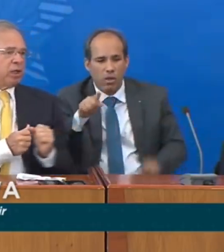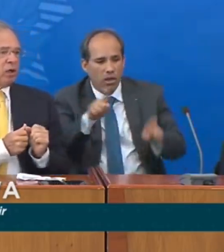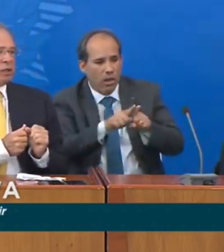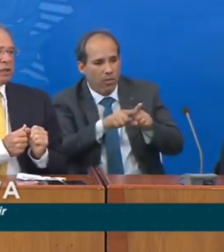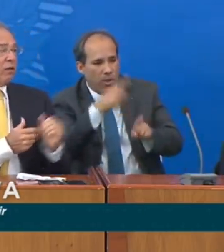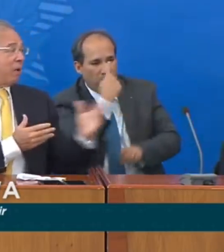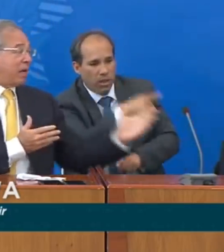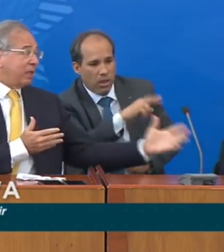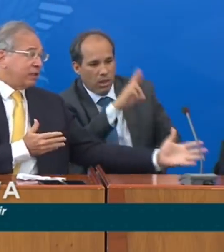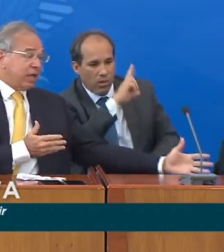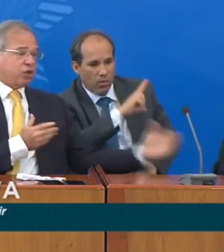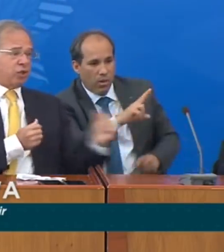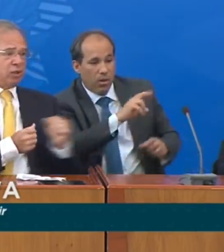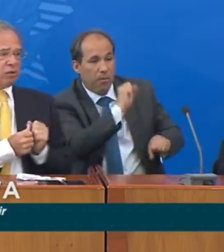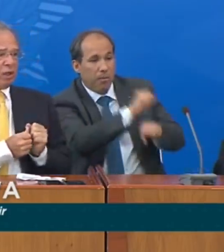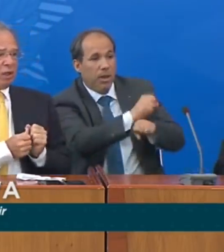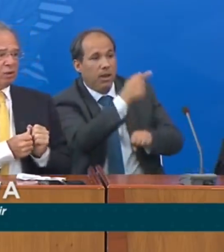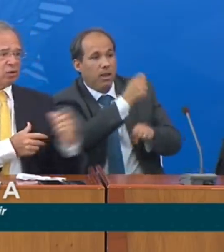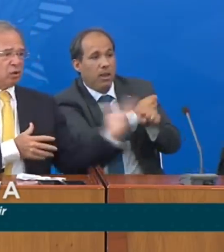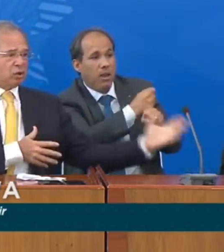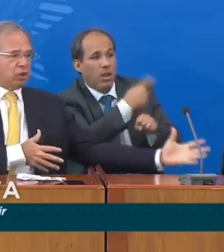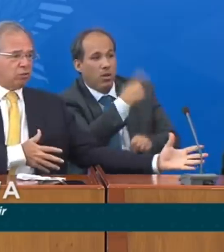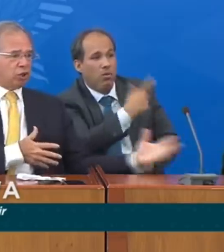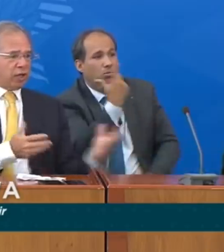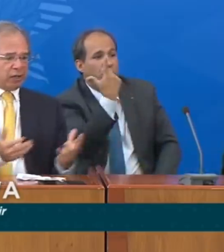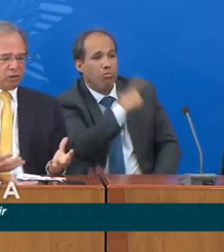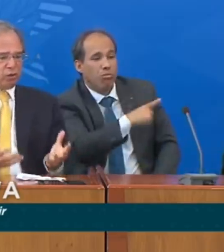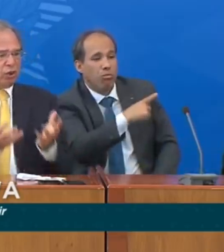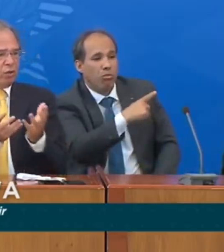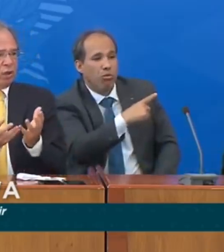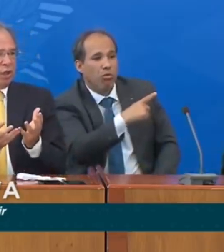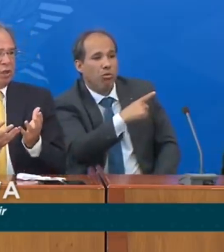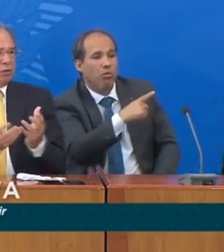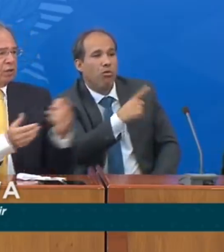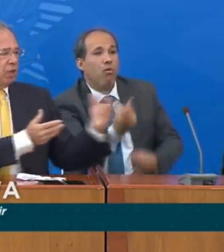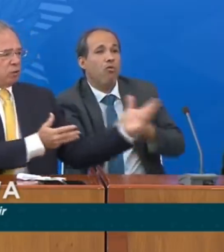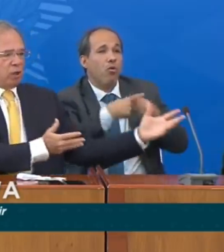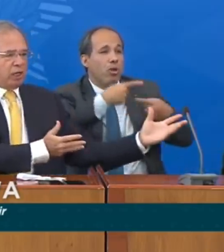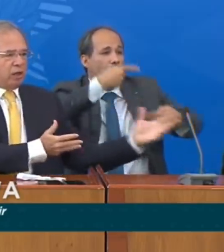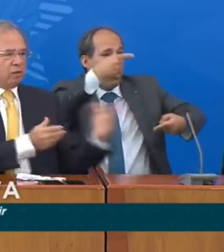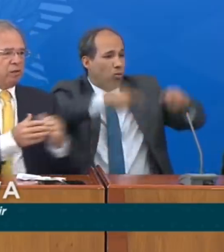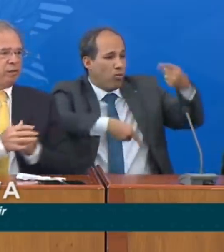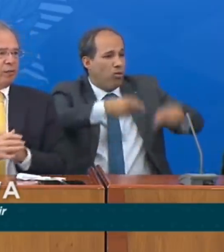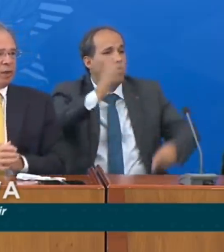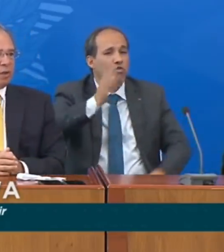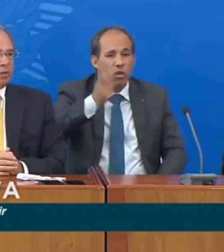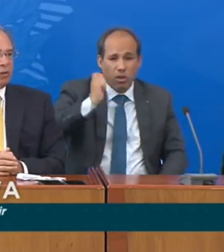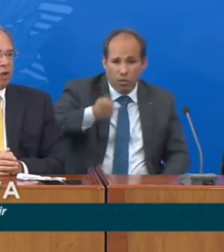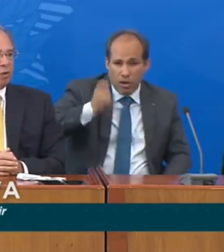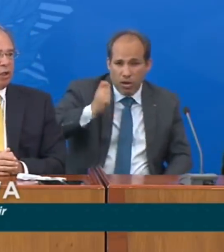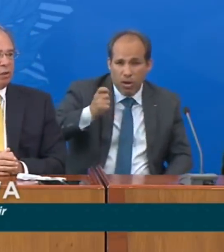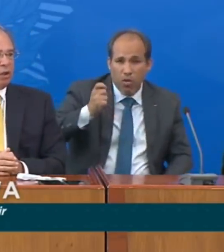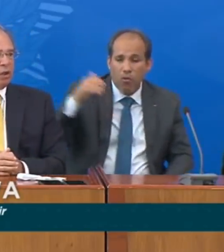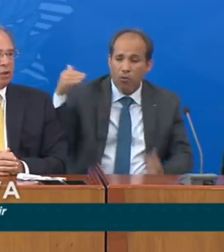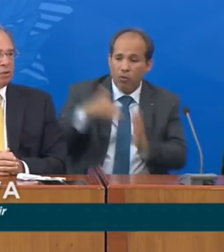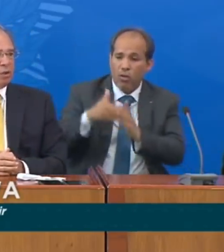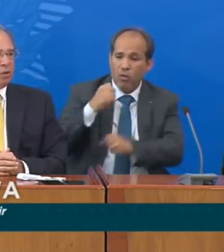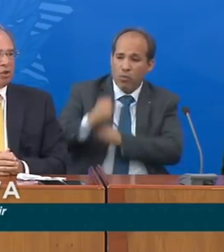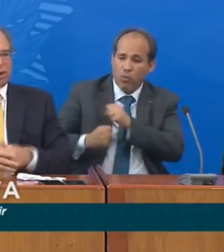sessão onerosa, que estava parada há 7 anos, nós conseguimos tirar isso do chão, fizemos o leilão no final do